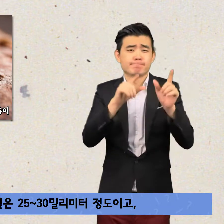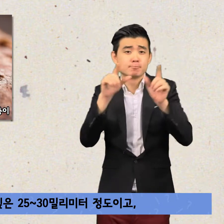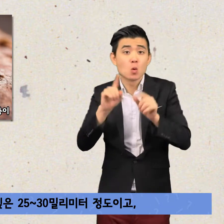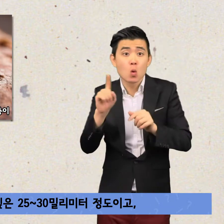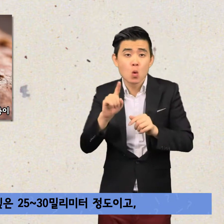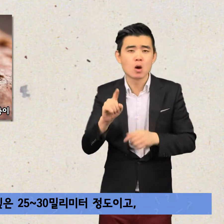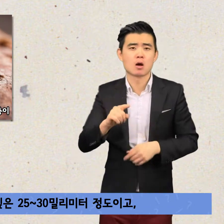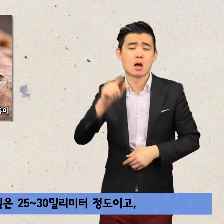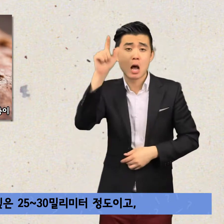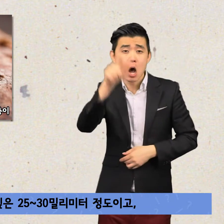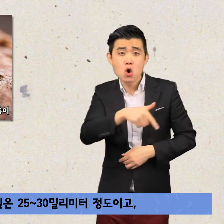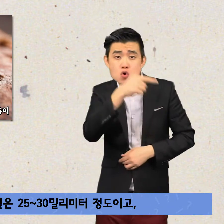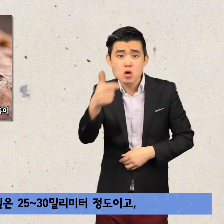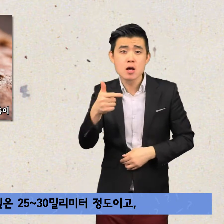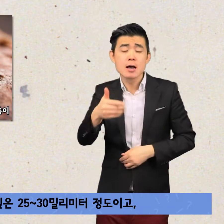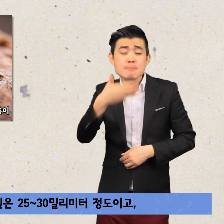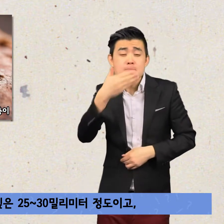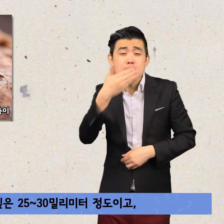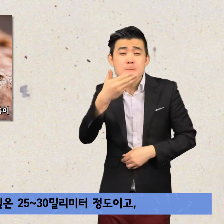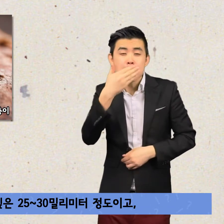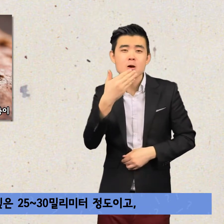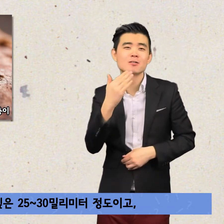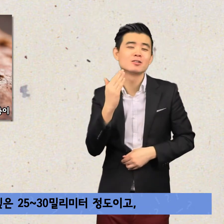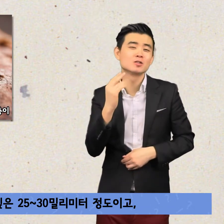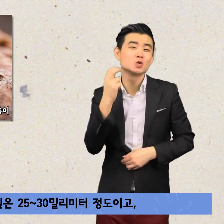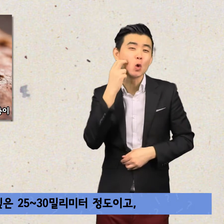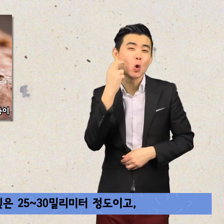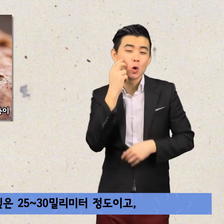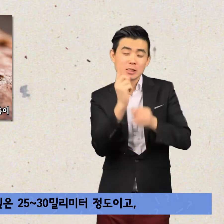25에서 30mm 정도이고